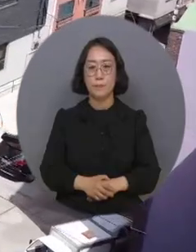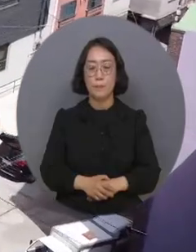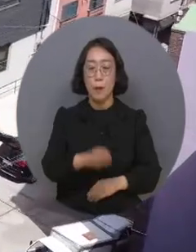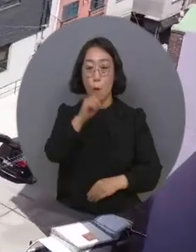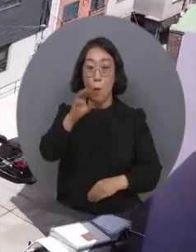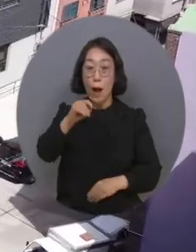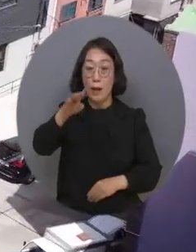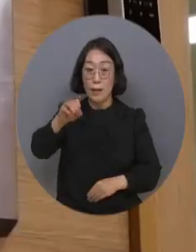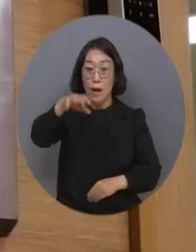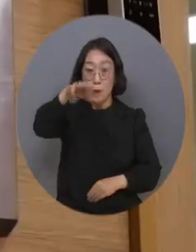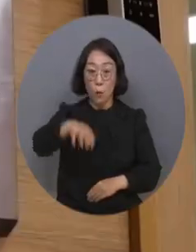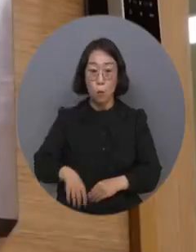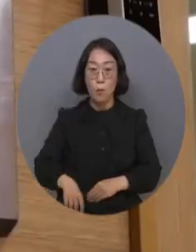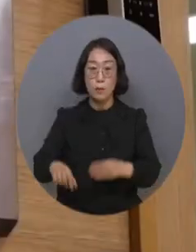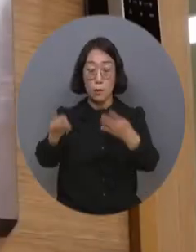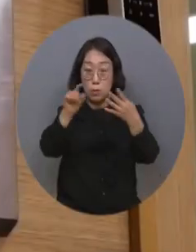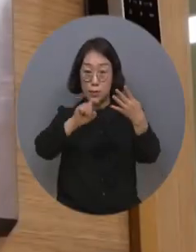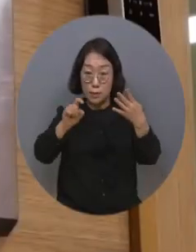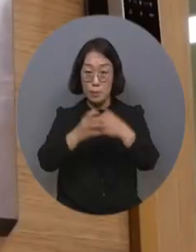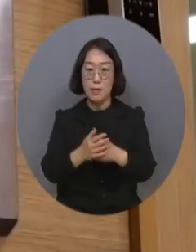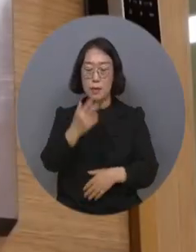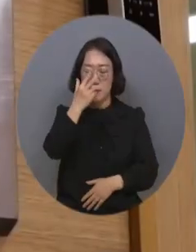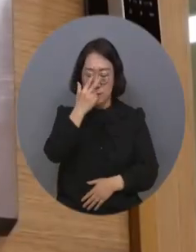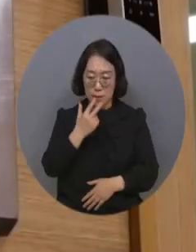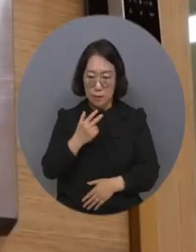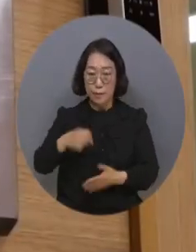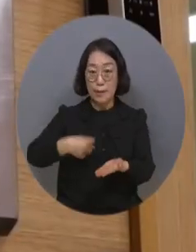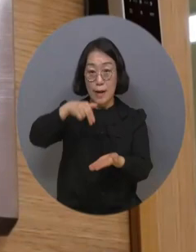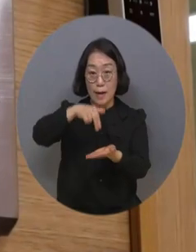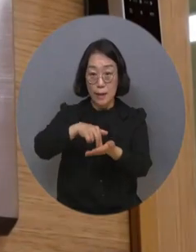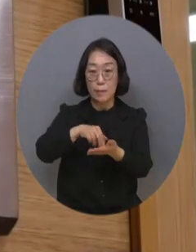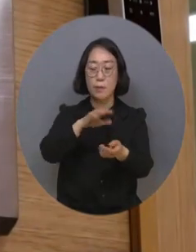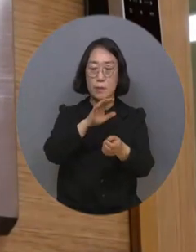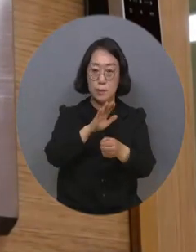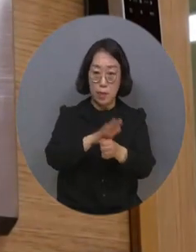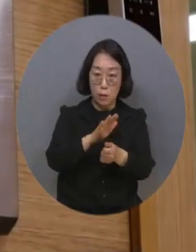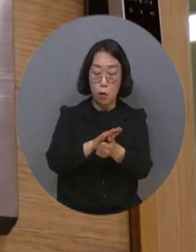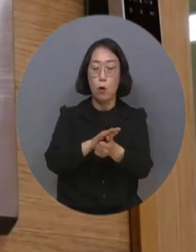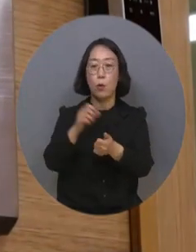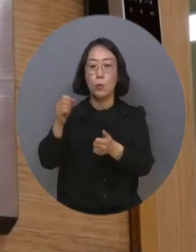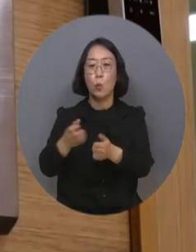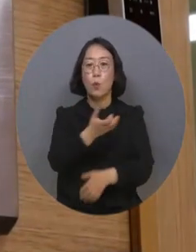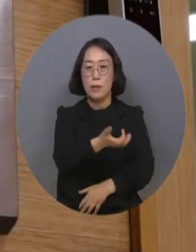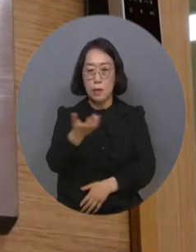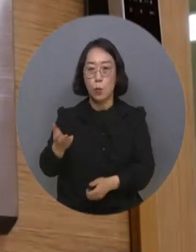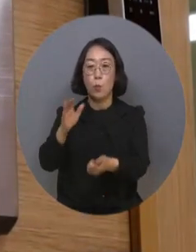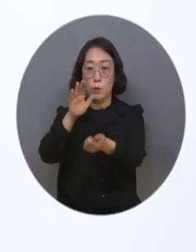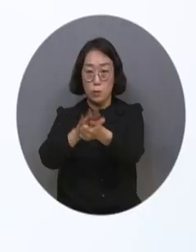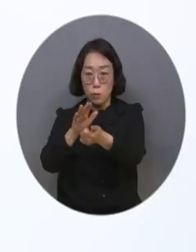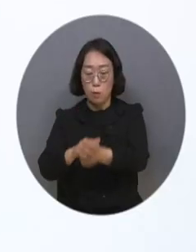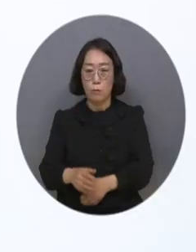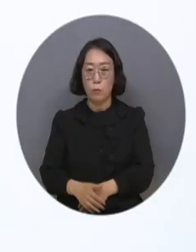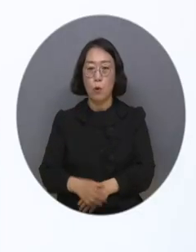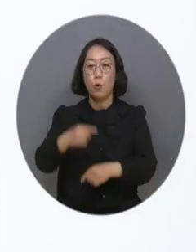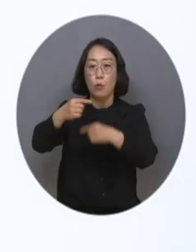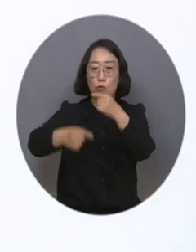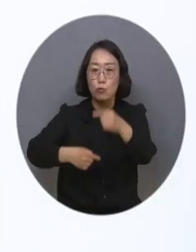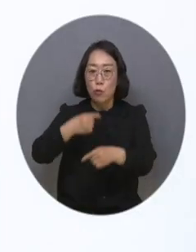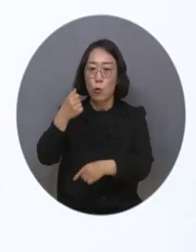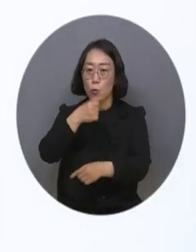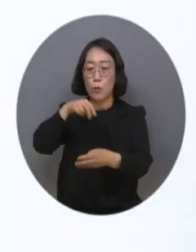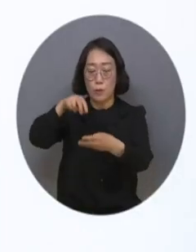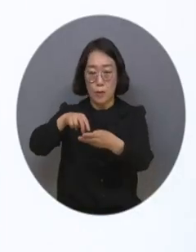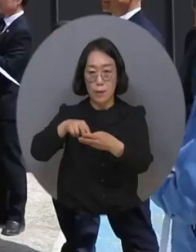광양시는 지난 10일 광양시 시각장애인 자립지원센터, 광양시 장애인 생활이동지원센터,